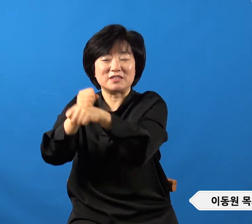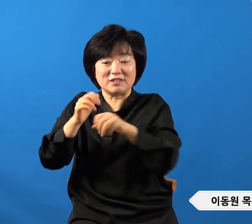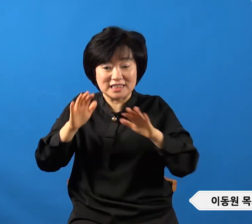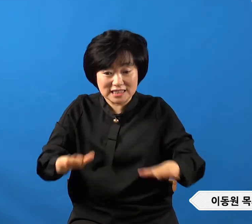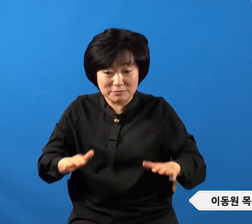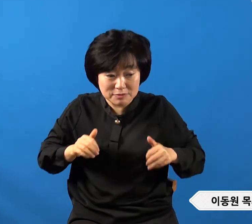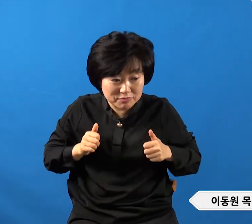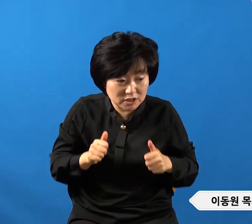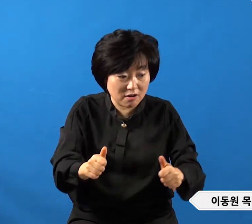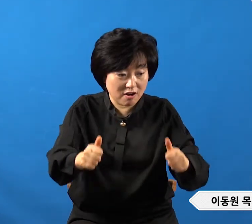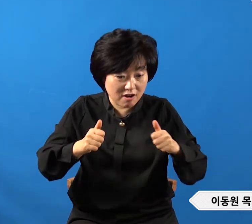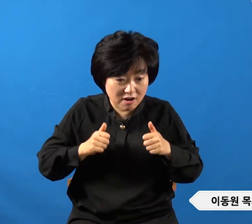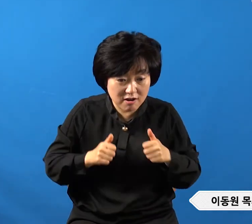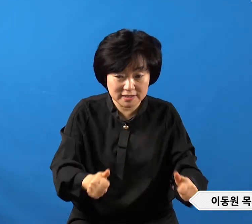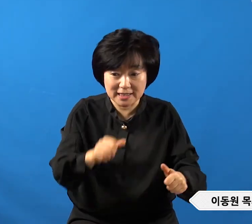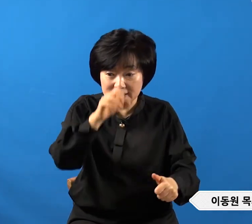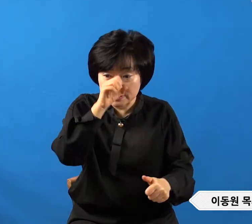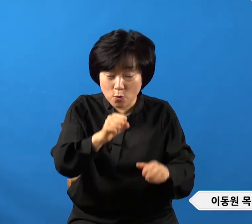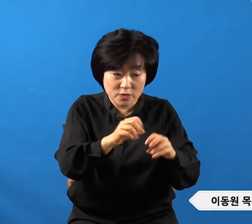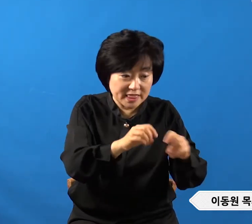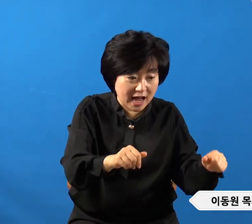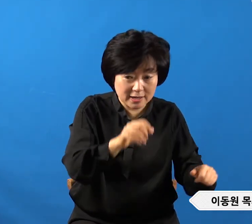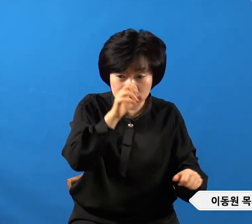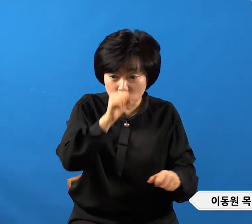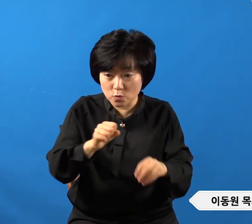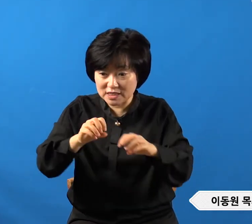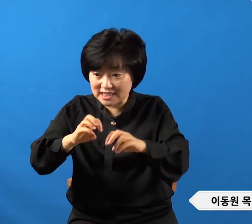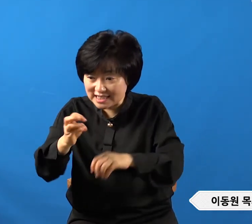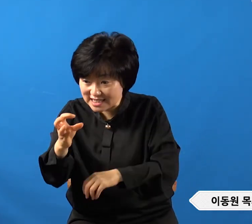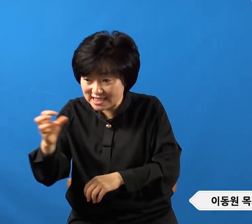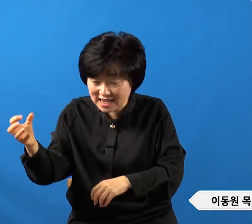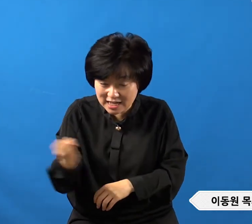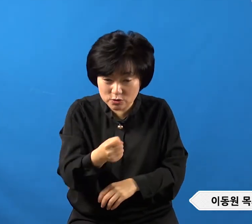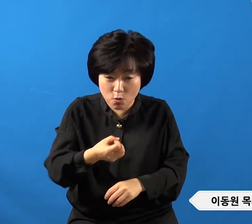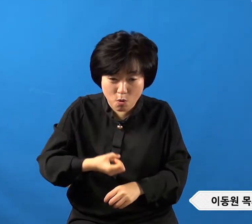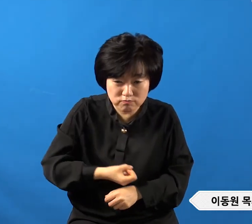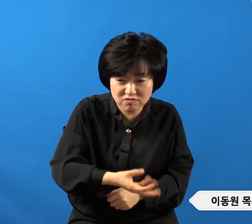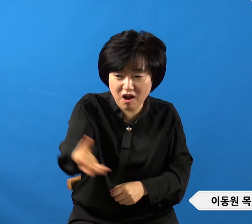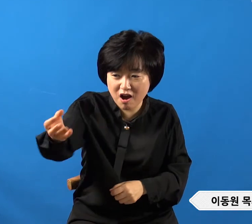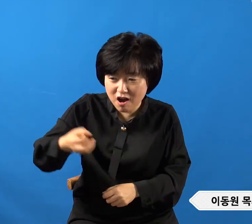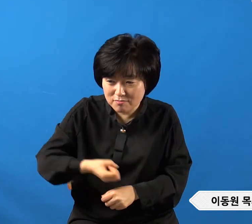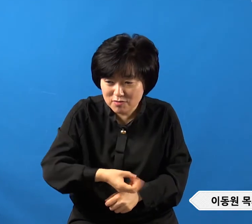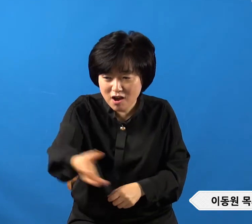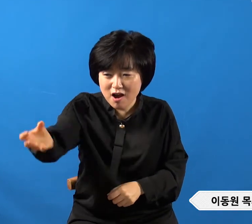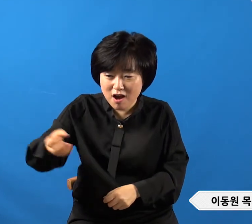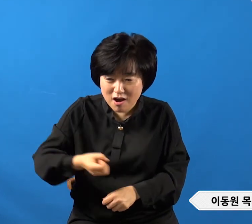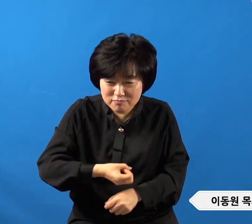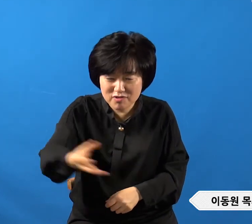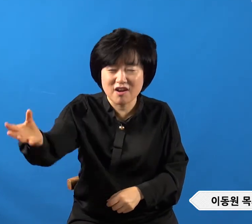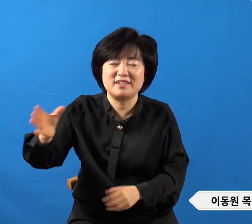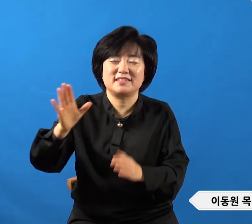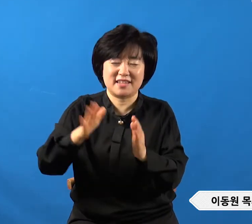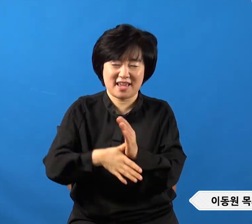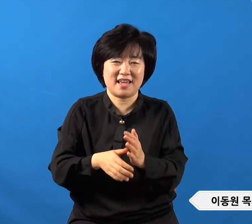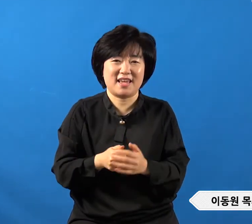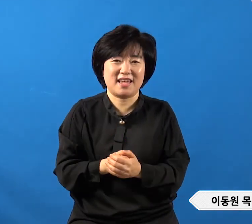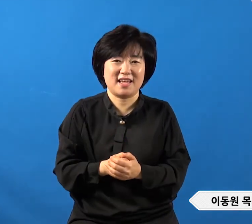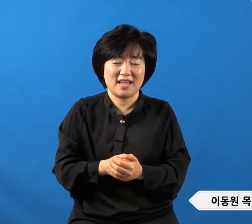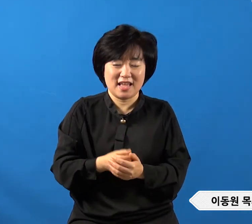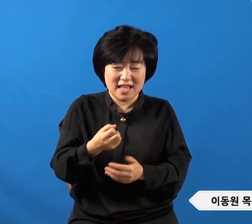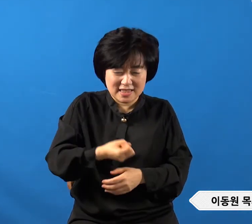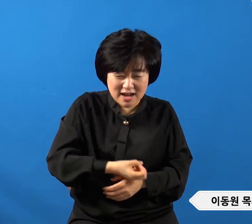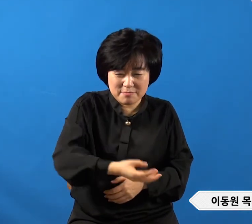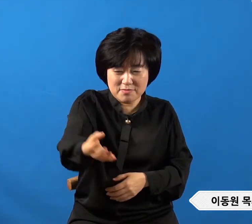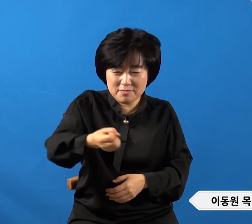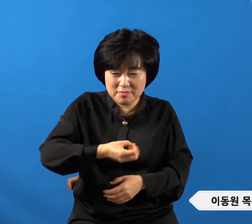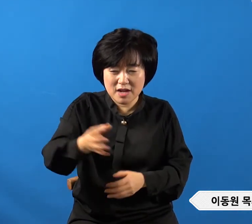좋은 땅을 찾아 부지런히 복음의 씨를 뿌려야 할 때입니다. 땀을 흘려 우리가 이 씨를 뿌려간다면